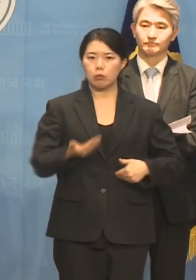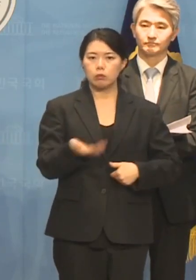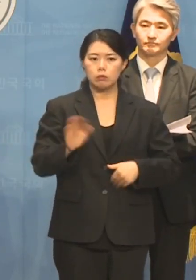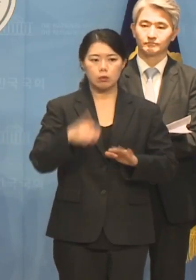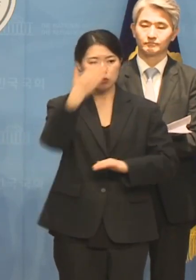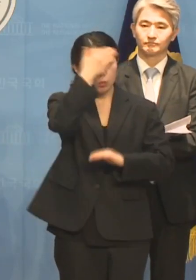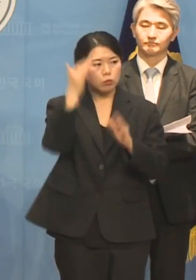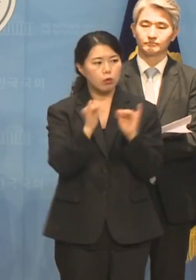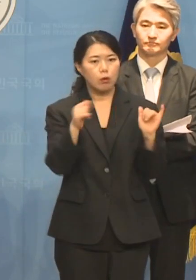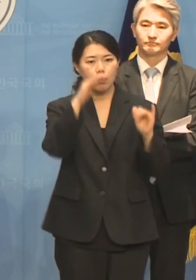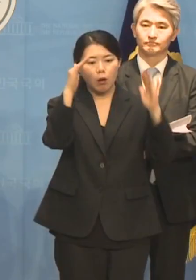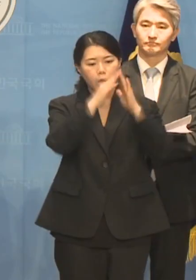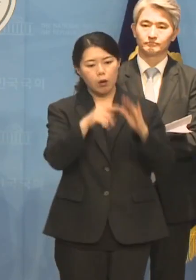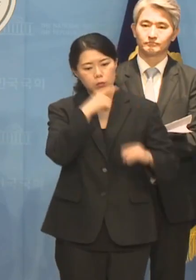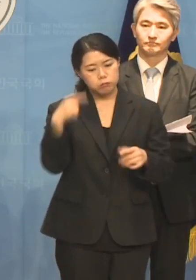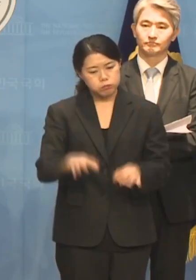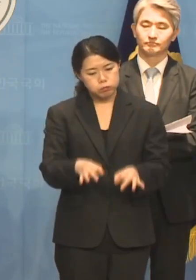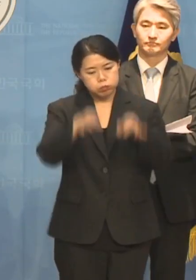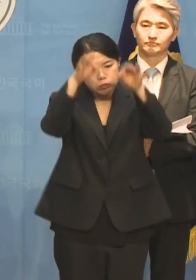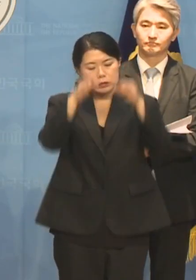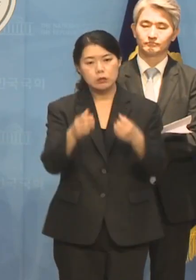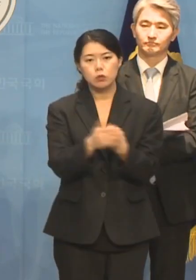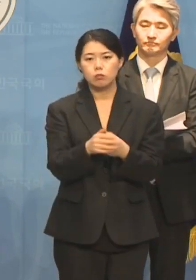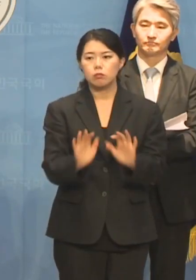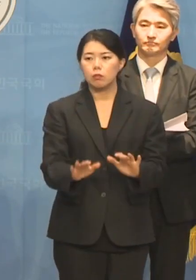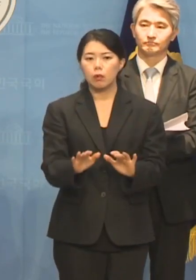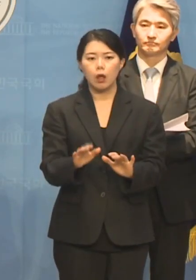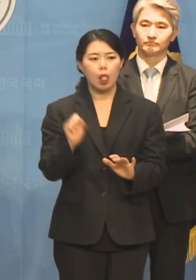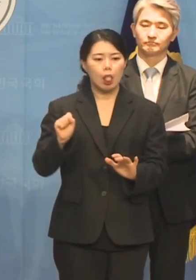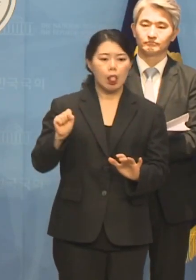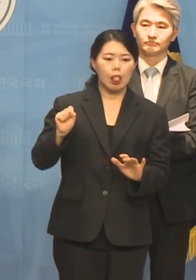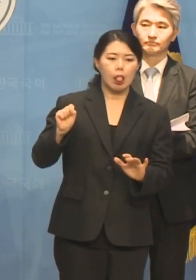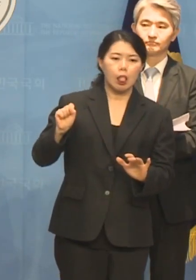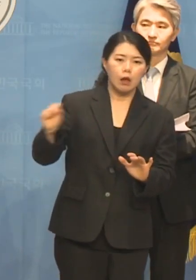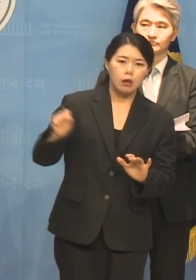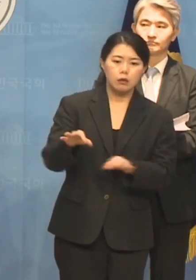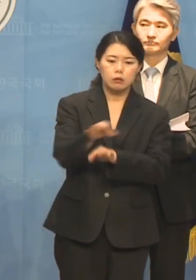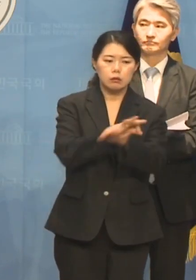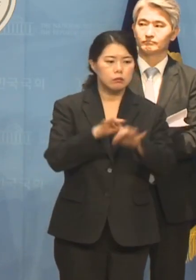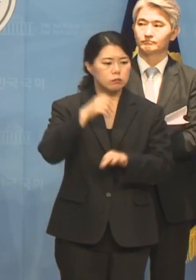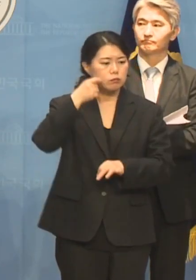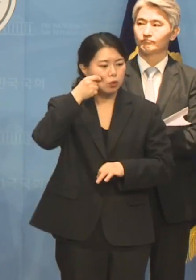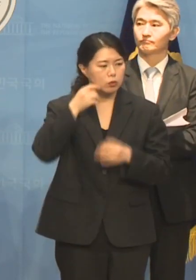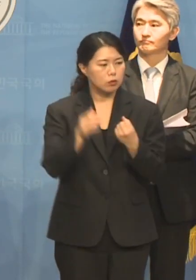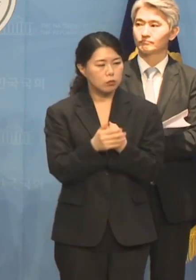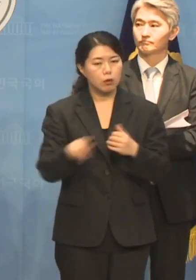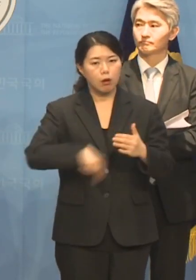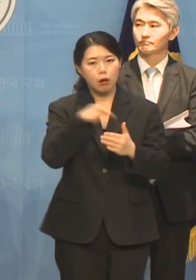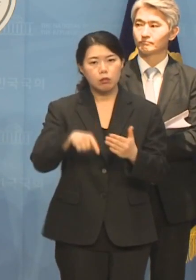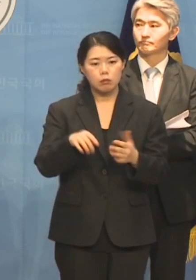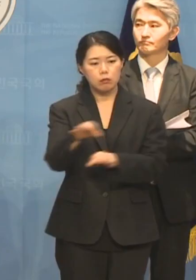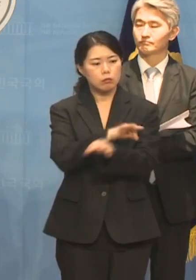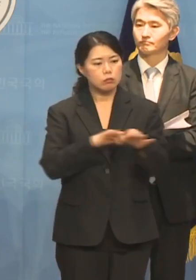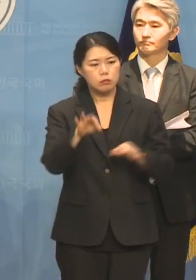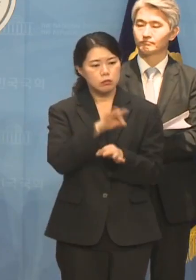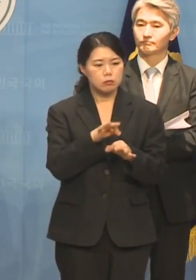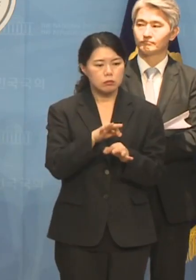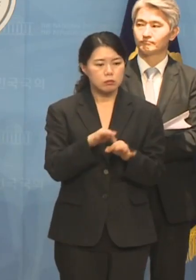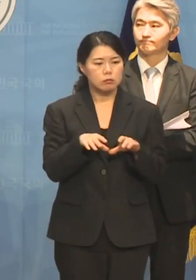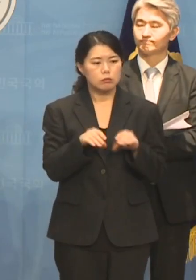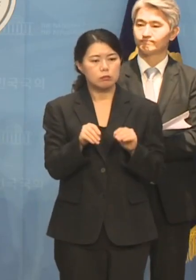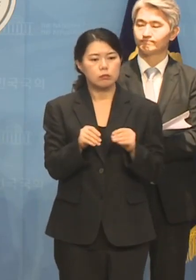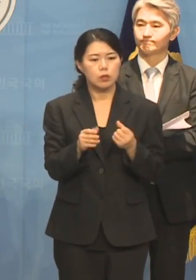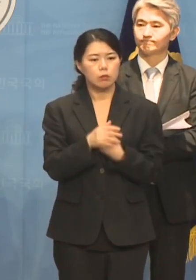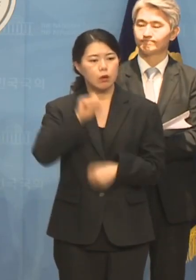세대들이 이런 가계부채에 발목이 잡혀가지고 정상적인 경제활동을 하지 못하다 보니까 우리 내수가 급속하게 위축돼가지고 경제적으로